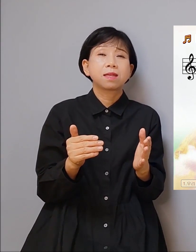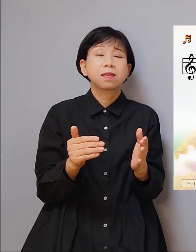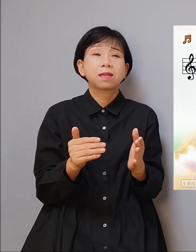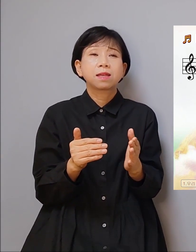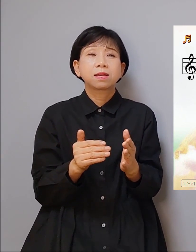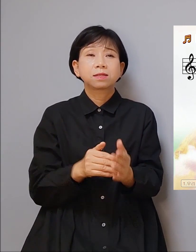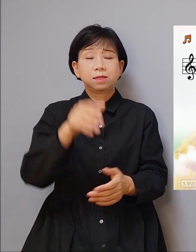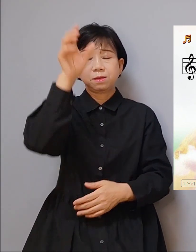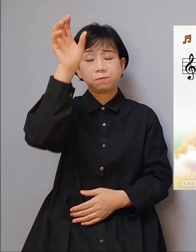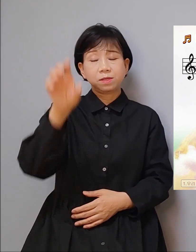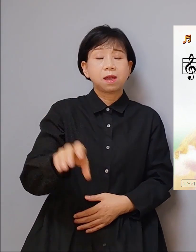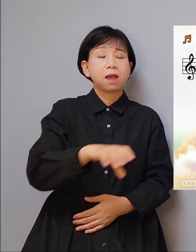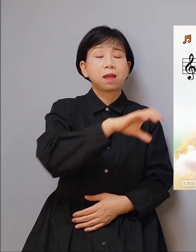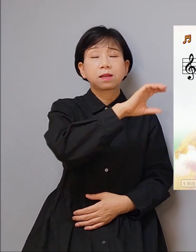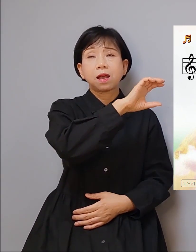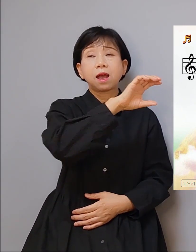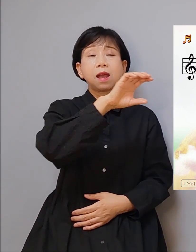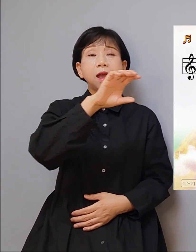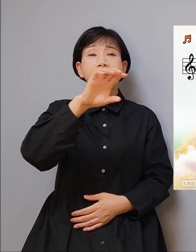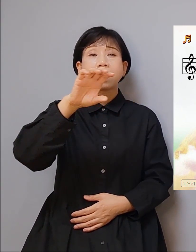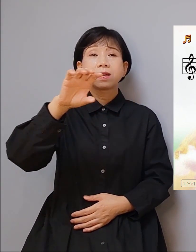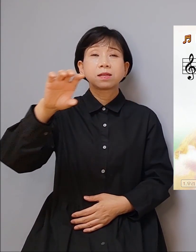받았네.